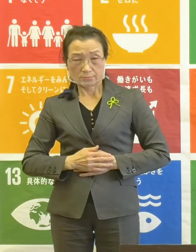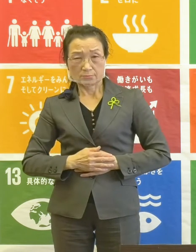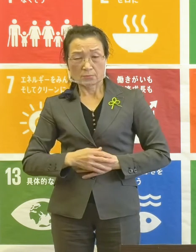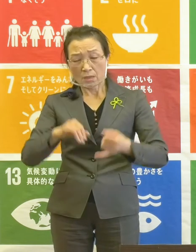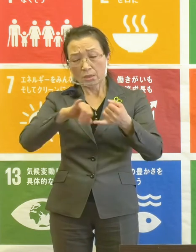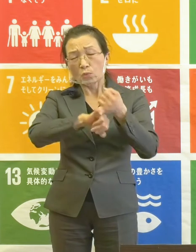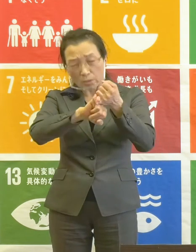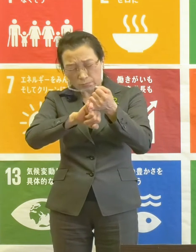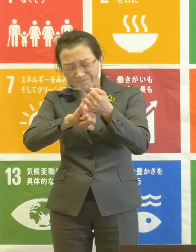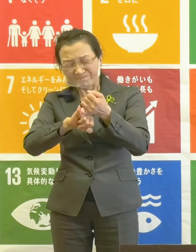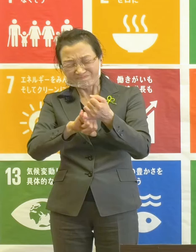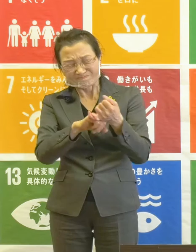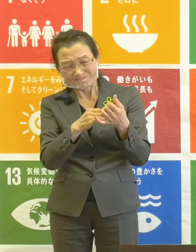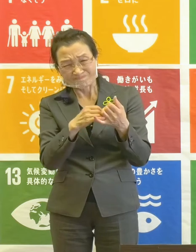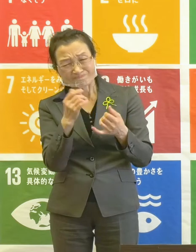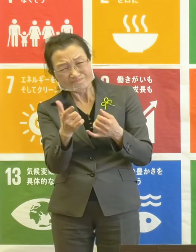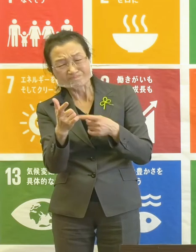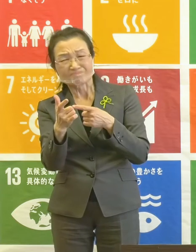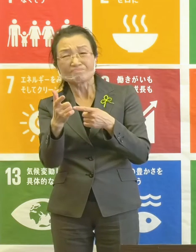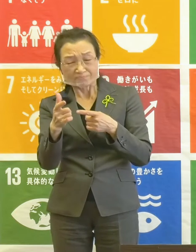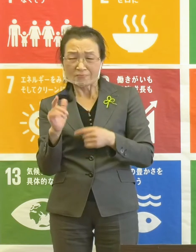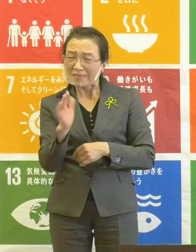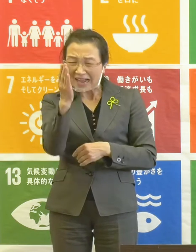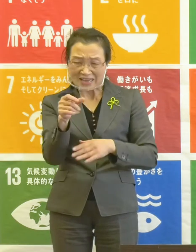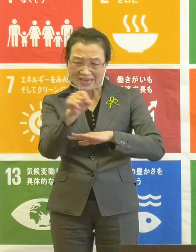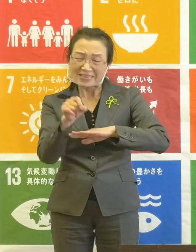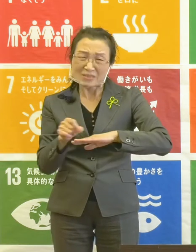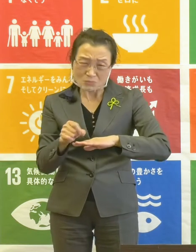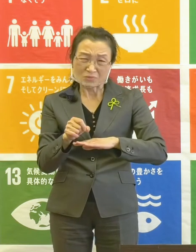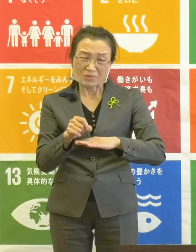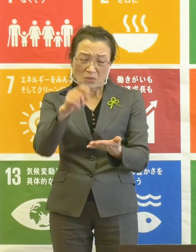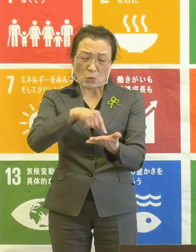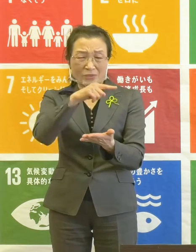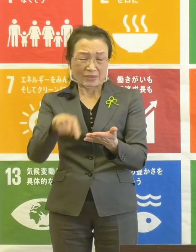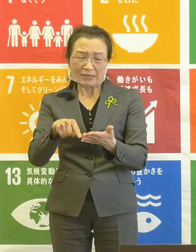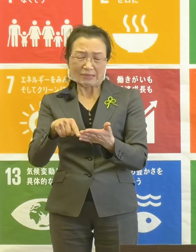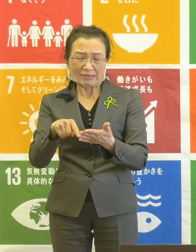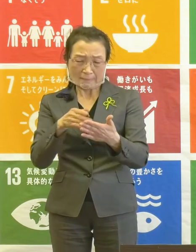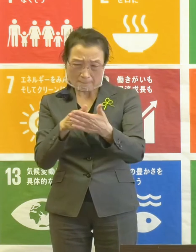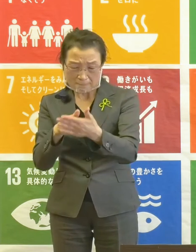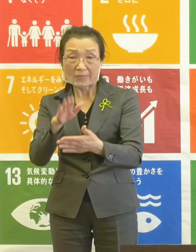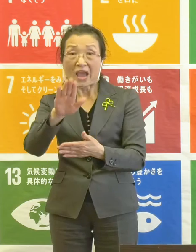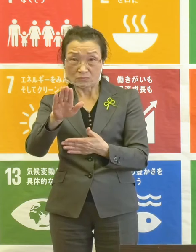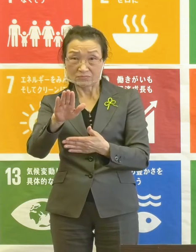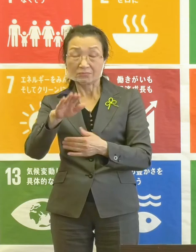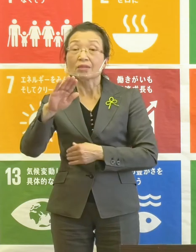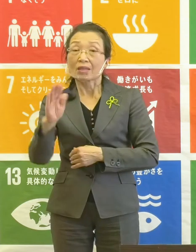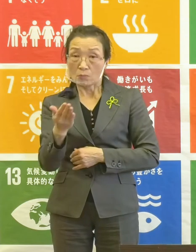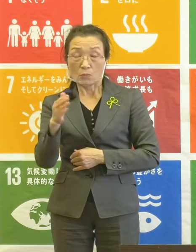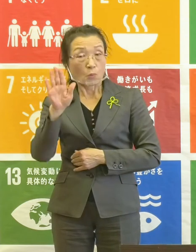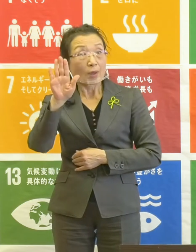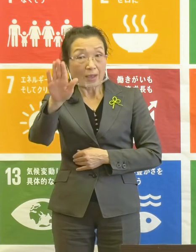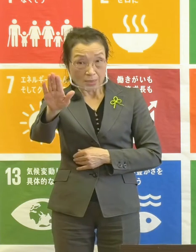約が殺到してなかなか事務処理が進まなかったといった要因がありますが、今